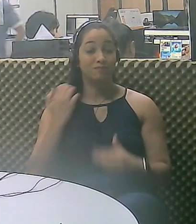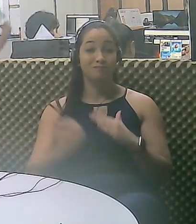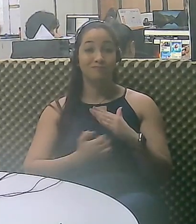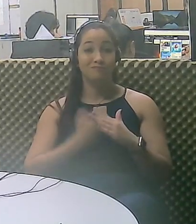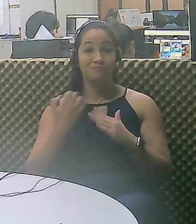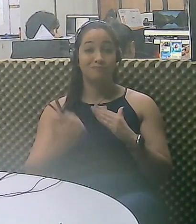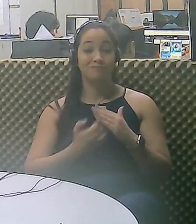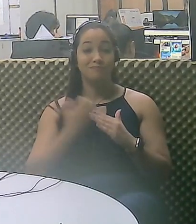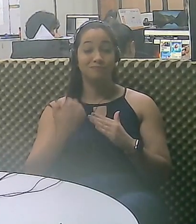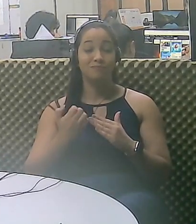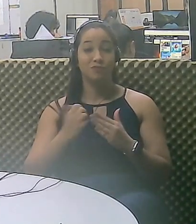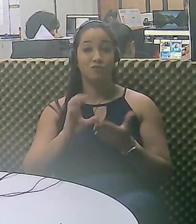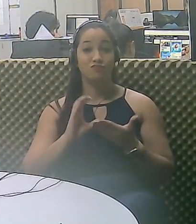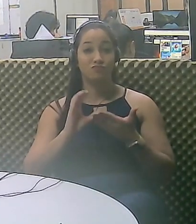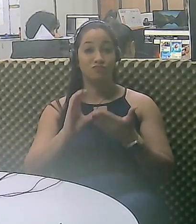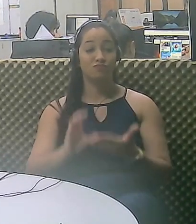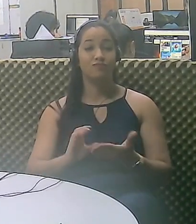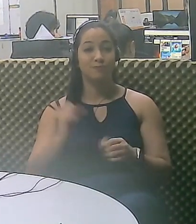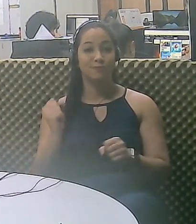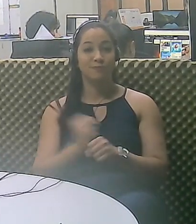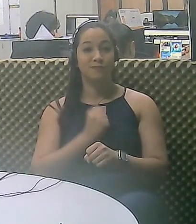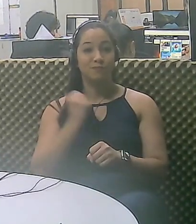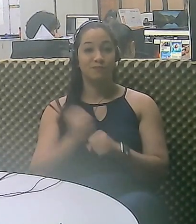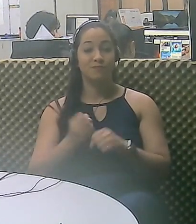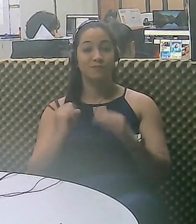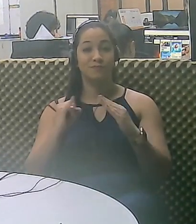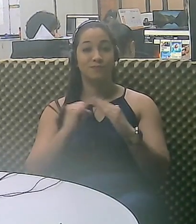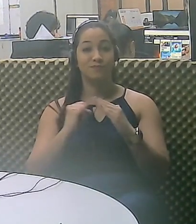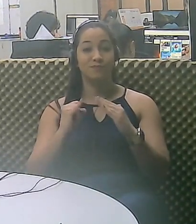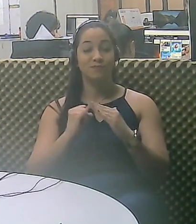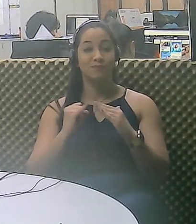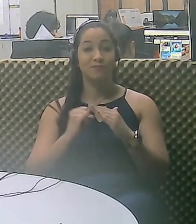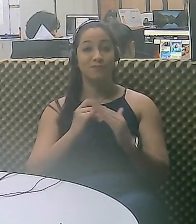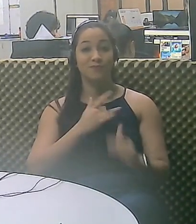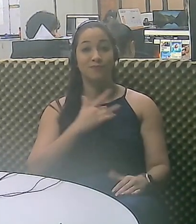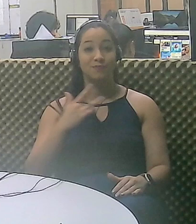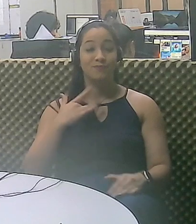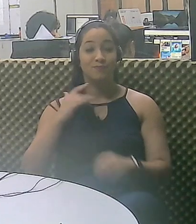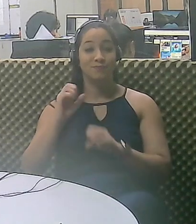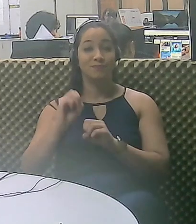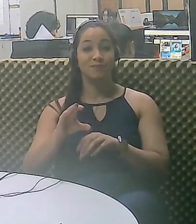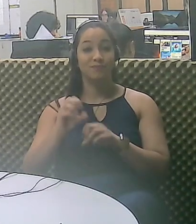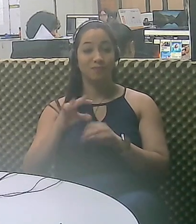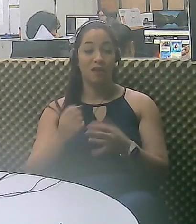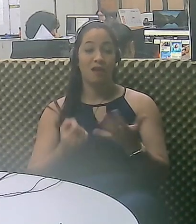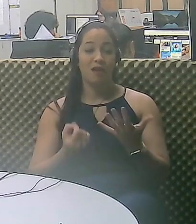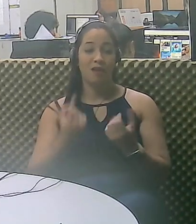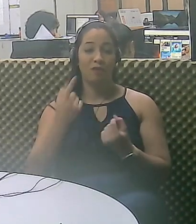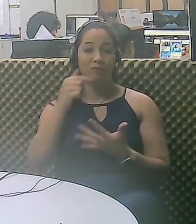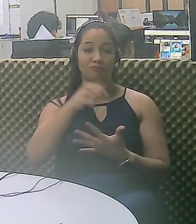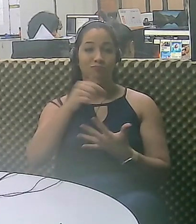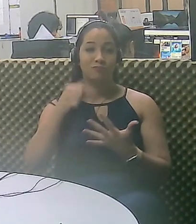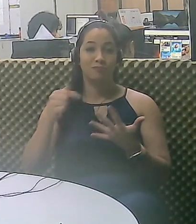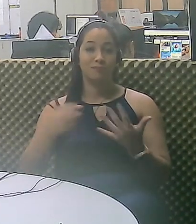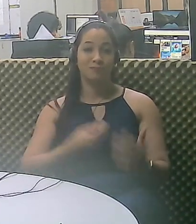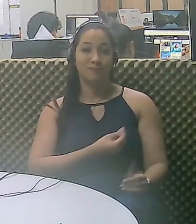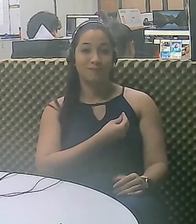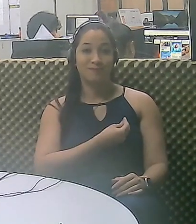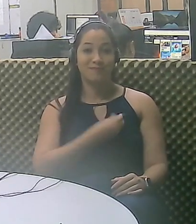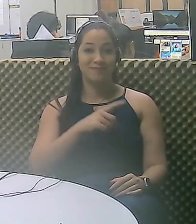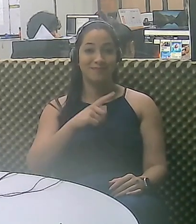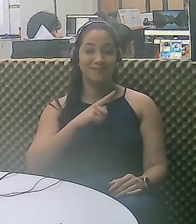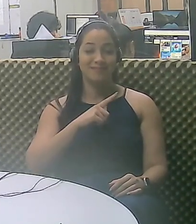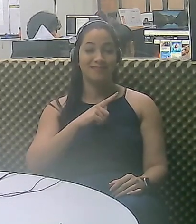empresas de crédito, construtoras, imobiliárias, saúde e educação são alguns dos setores presentes.